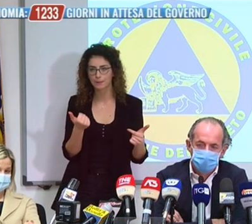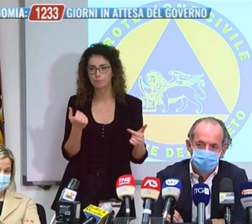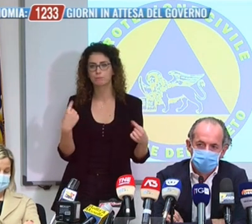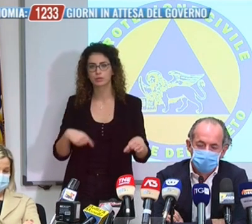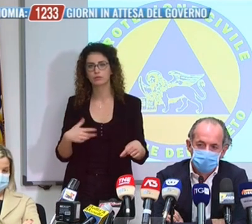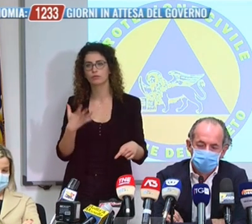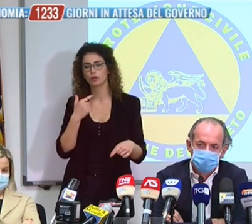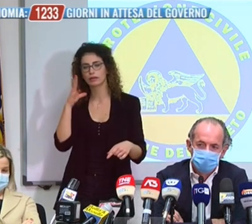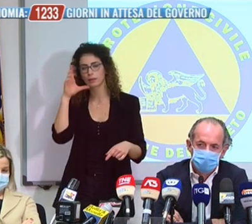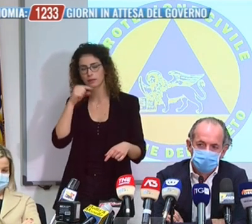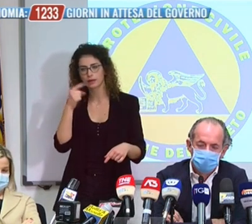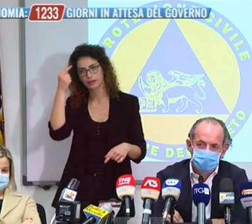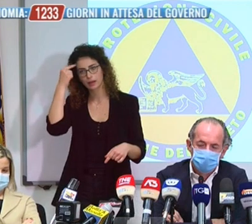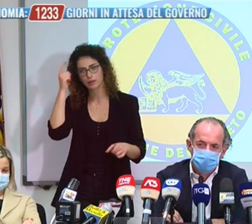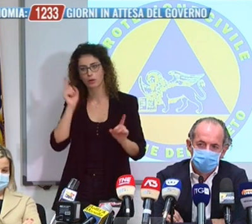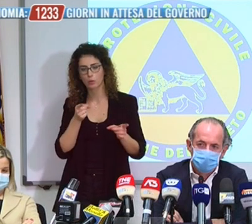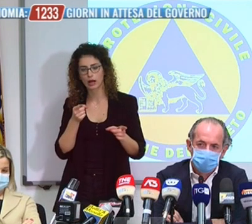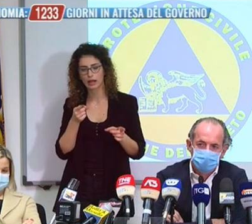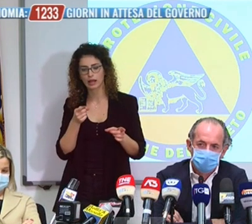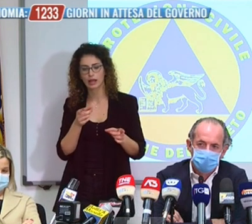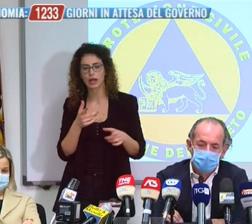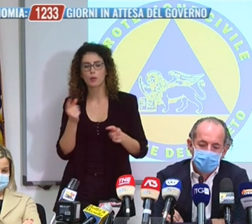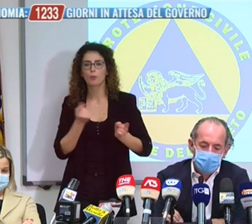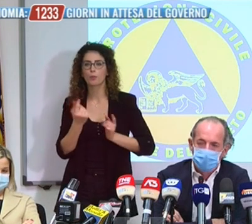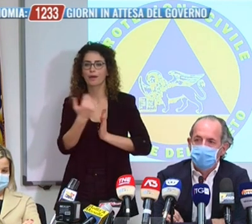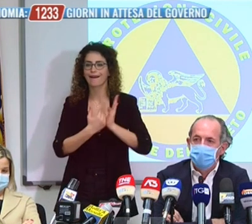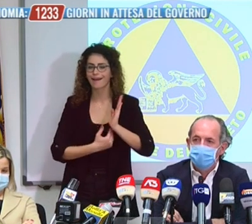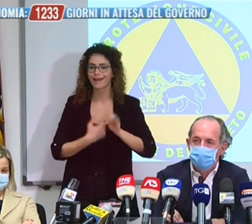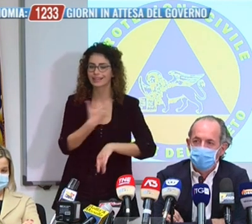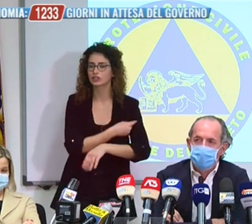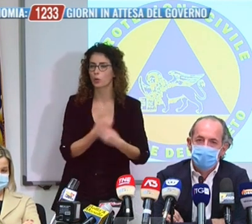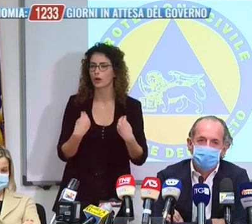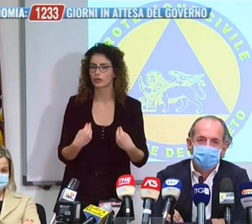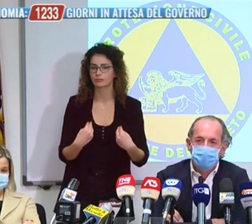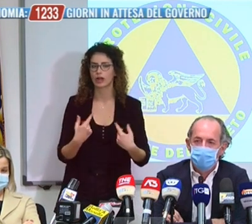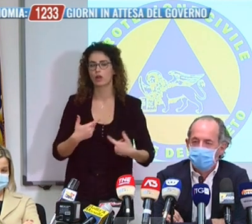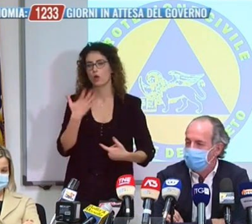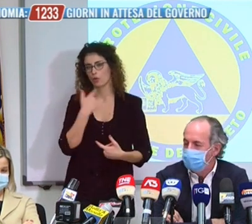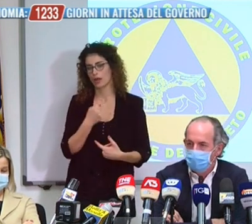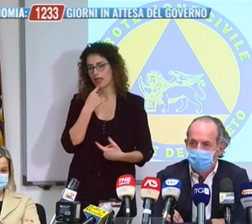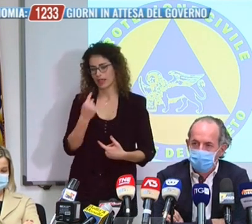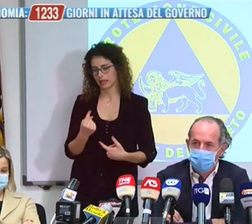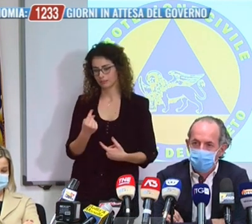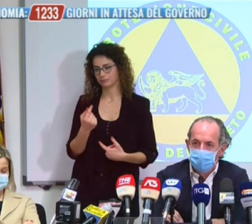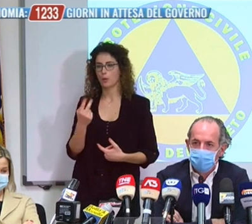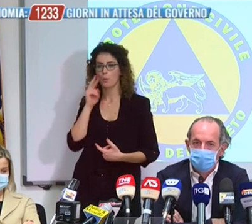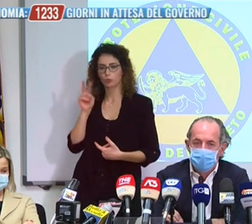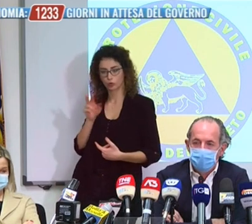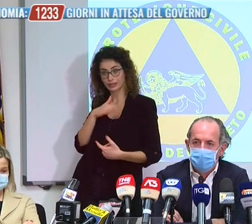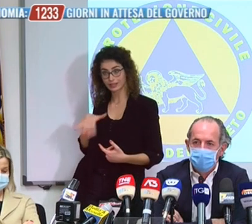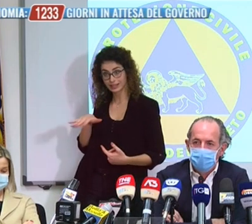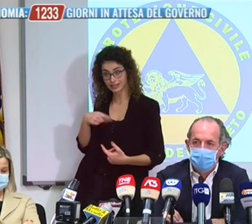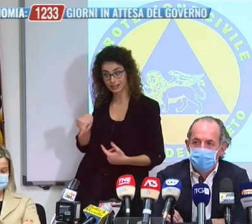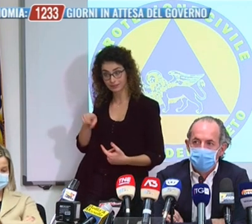pertanto vorrebbero sapere quando sarà il loro turno. Allora, se vuole che le dica come la vediamo noi,